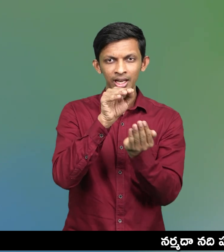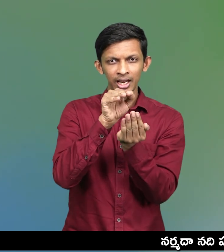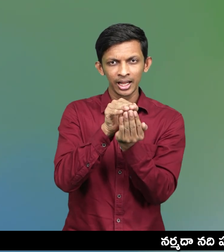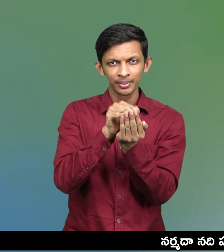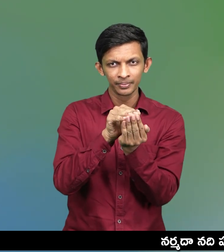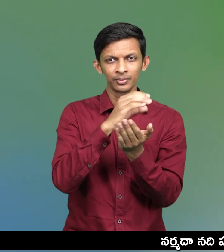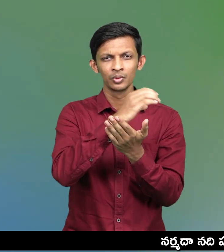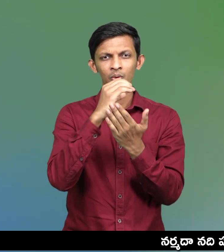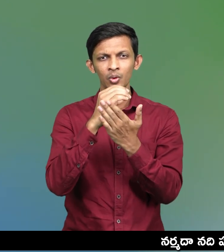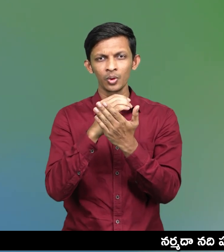నర్మదా నది పరిరక్షణ మిషన్